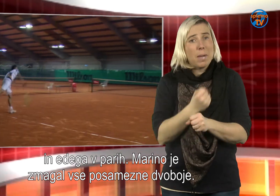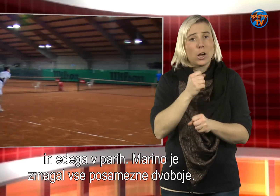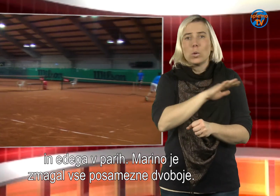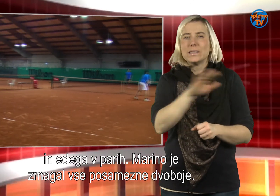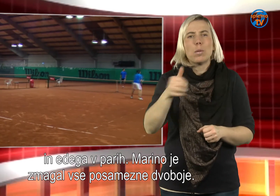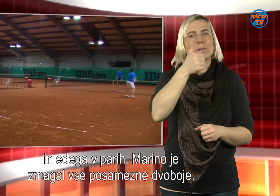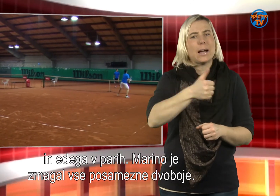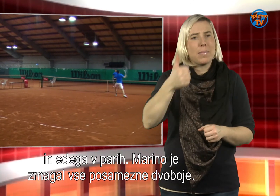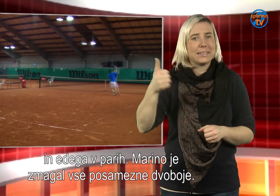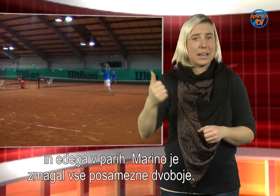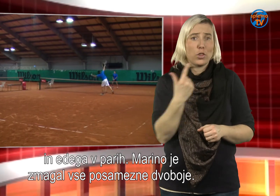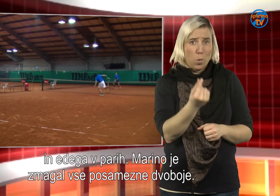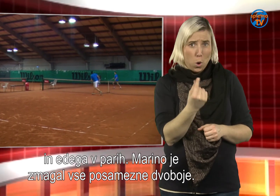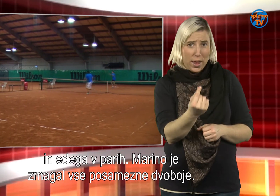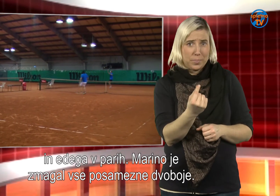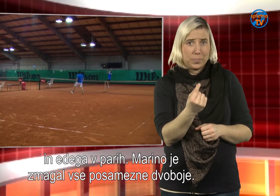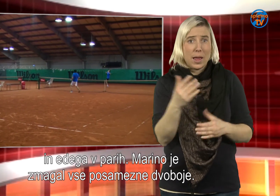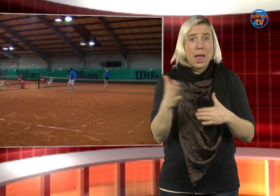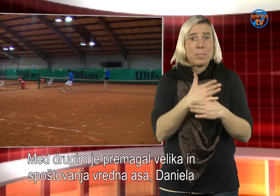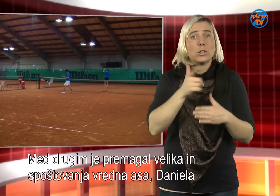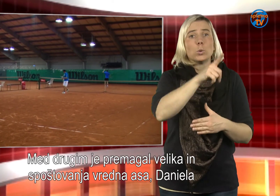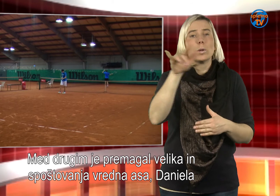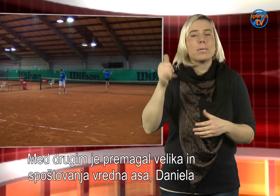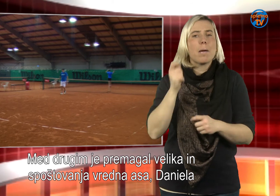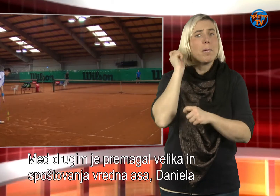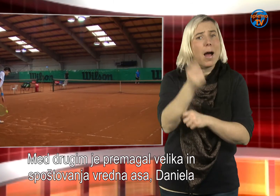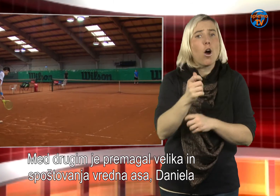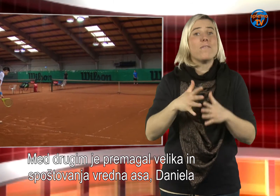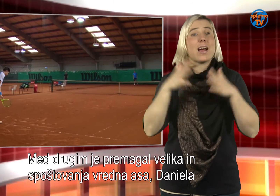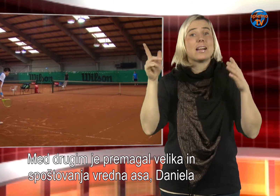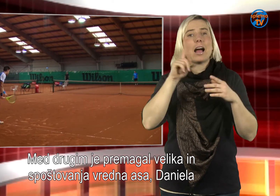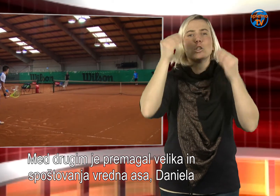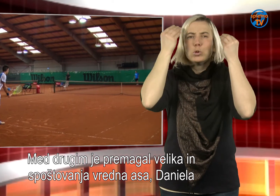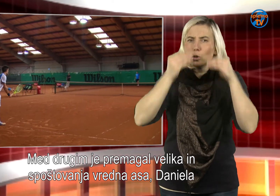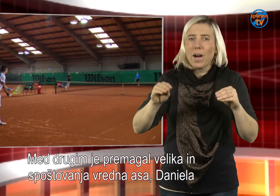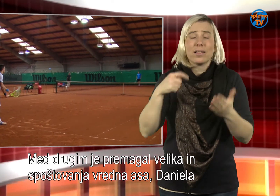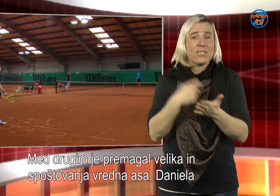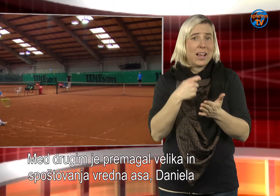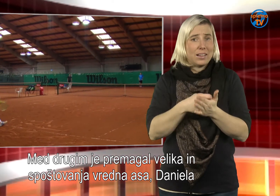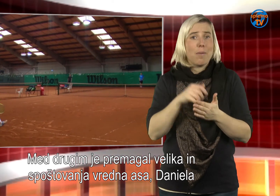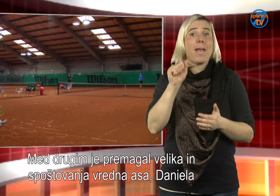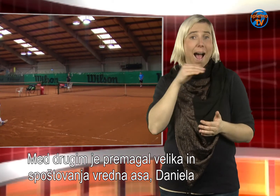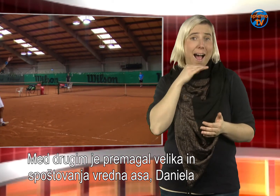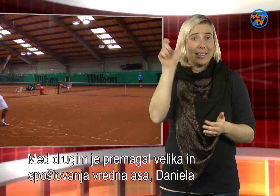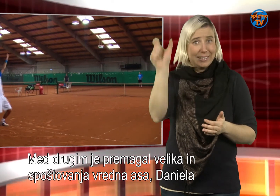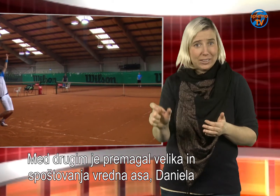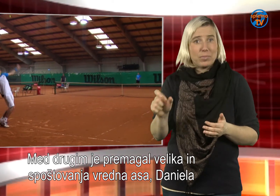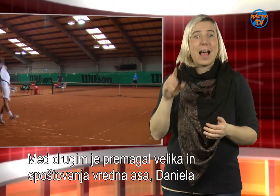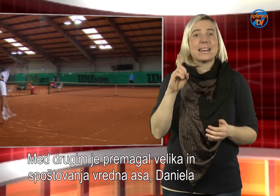zmagal v vseh posameznih dvobojih. Med drugim je premagal velika in spoštovanja vredna asa